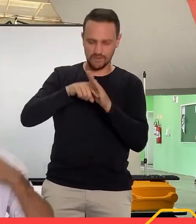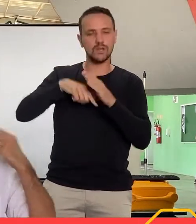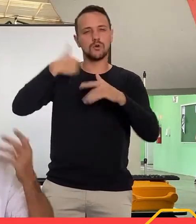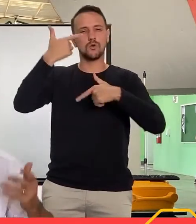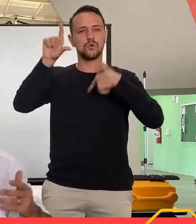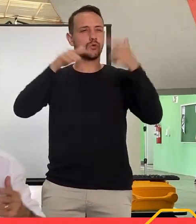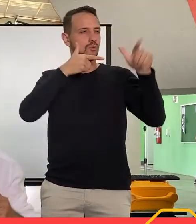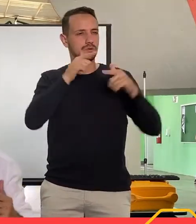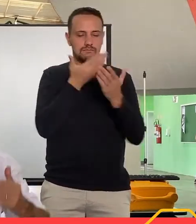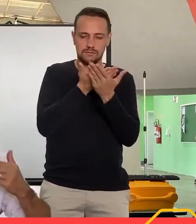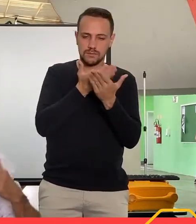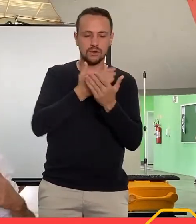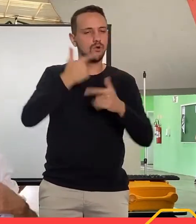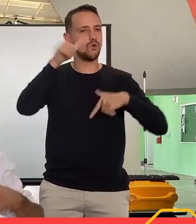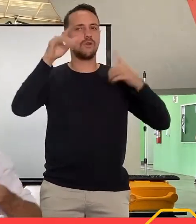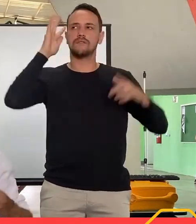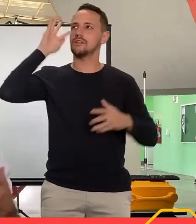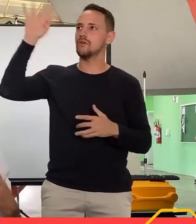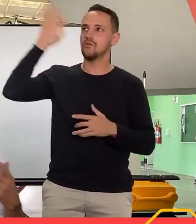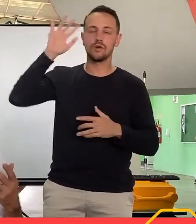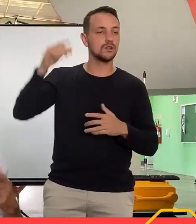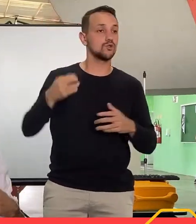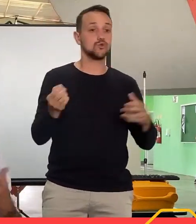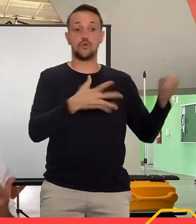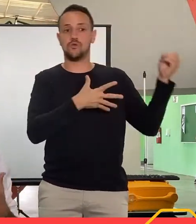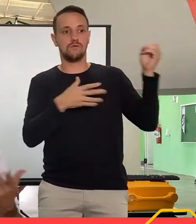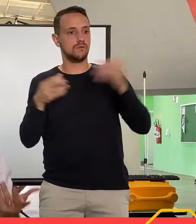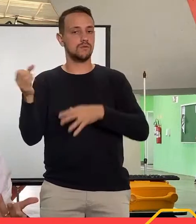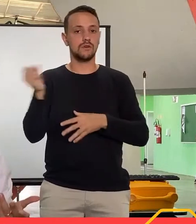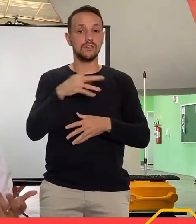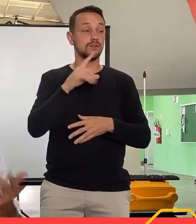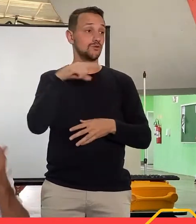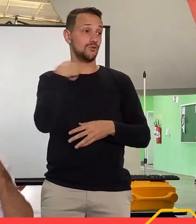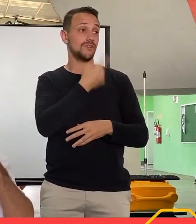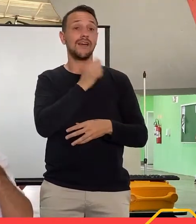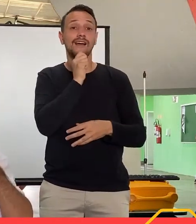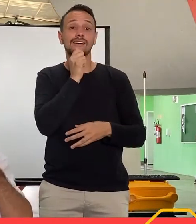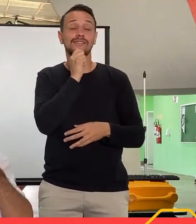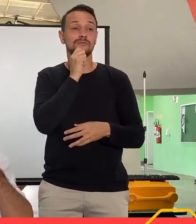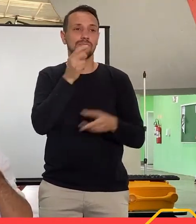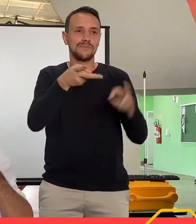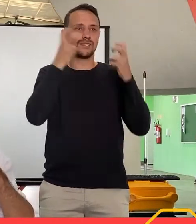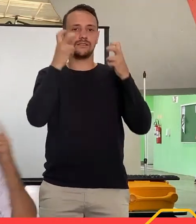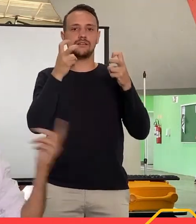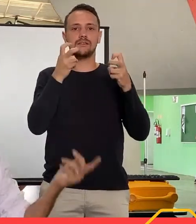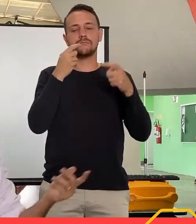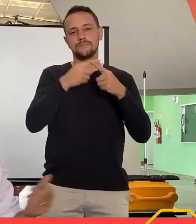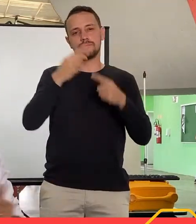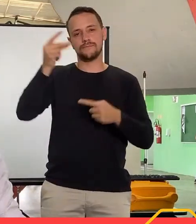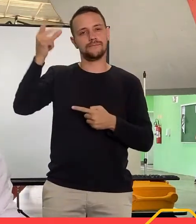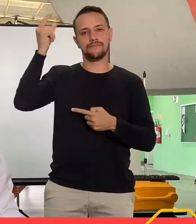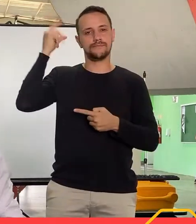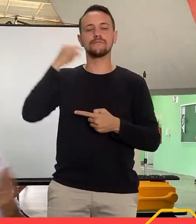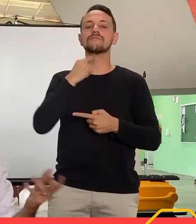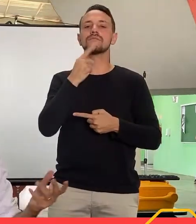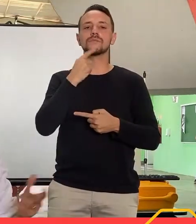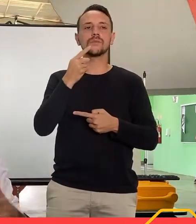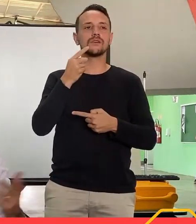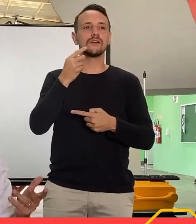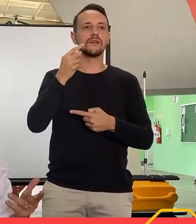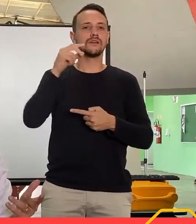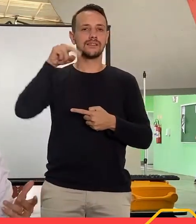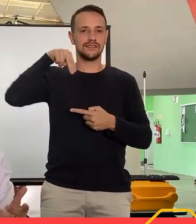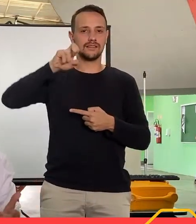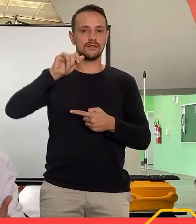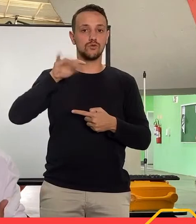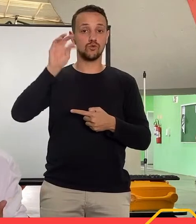teorias que vão explicar novos fenômenos que hoje a gente não consegue sequer perceber, como a gente não conseguia medir ao tempo do